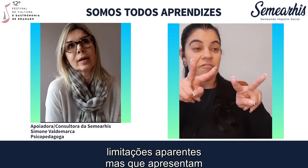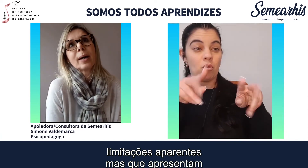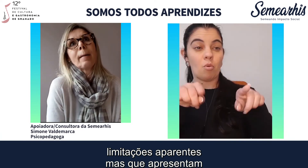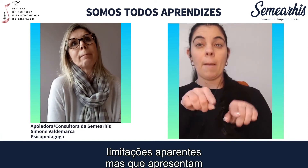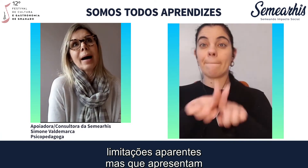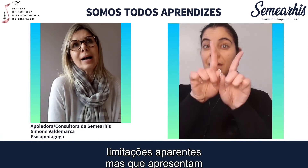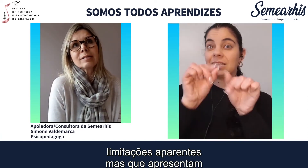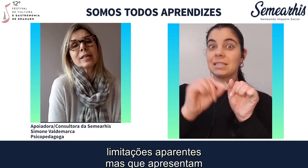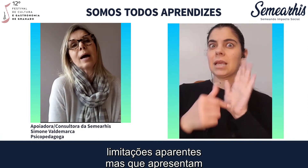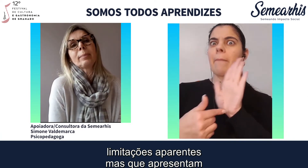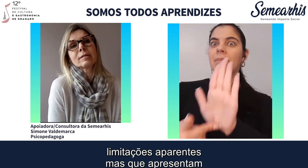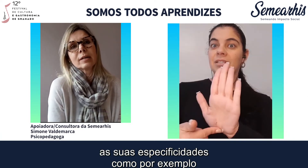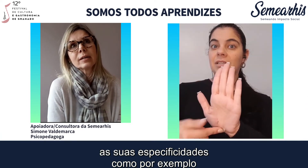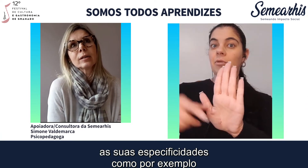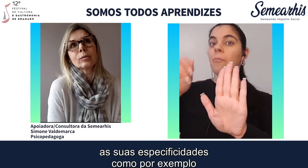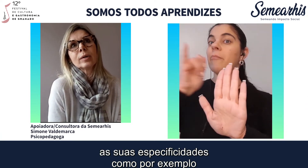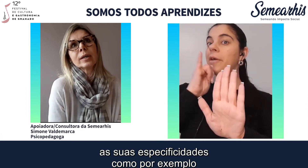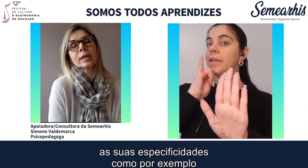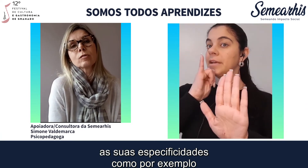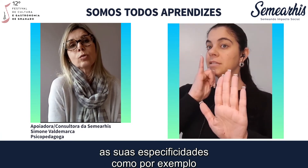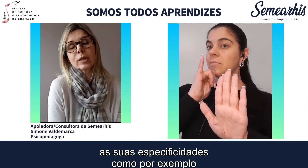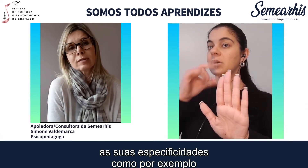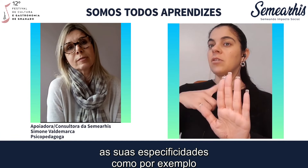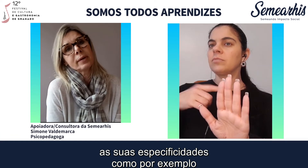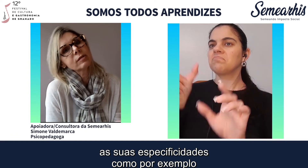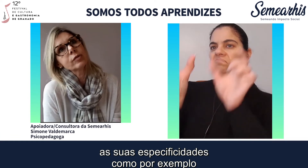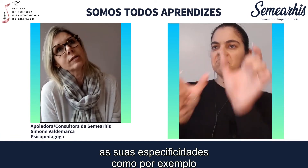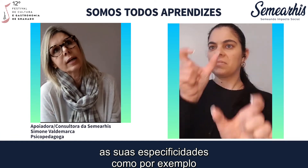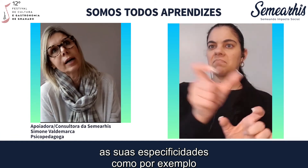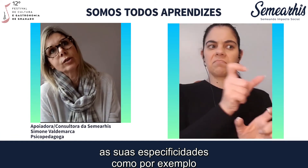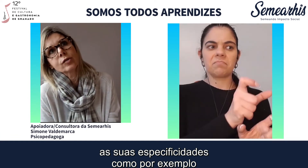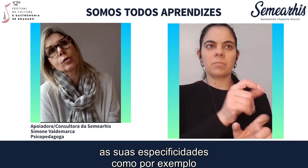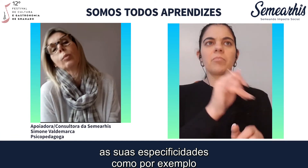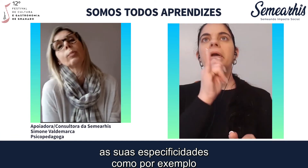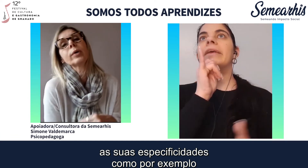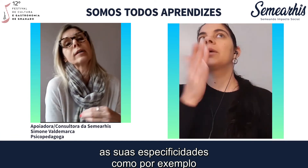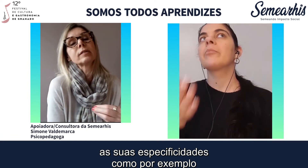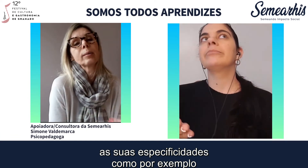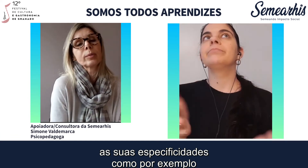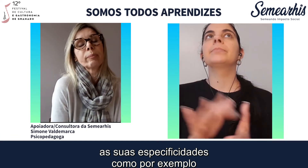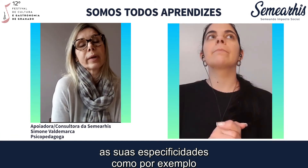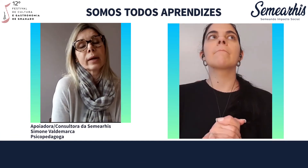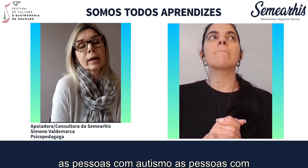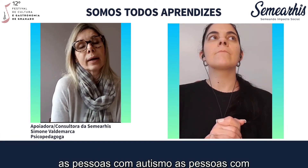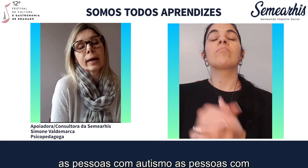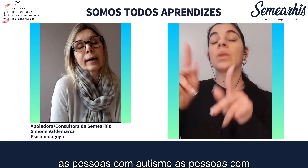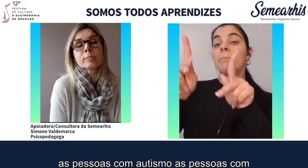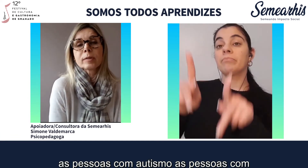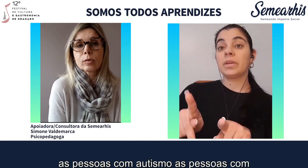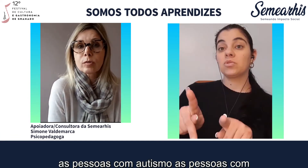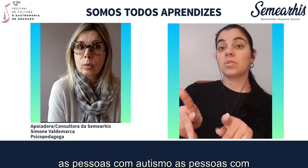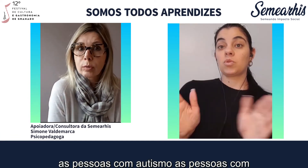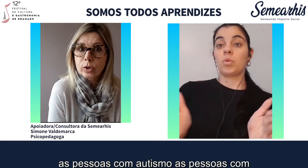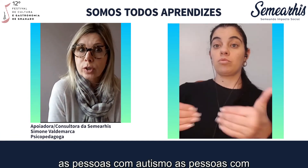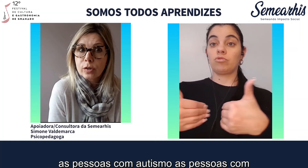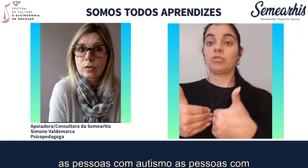aparentes, mas que apresentam suas especificidades, como, por exemplo, as